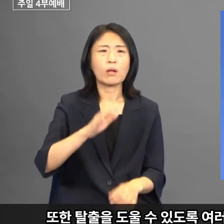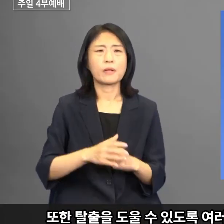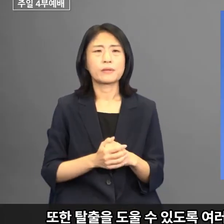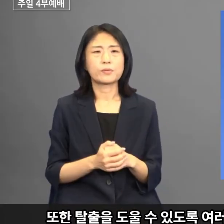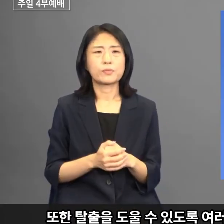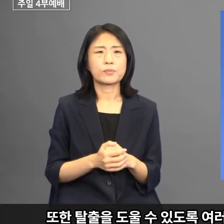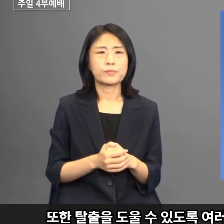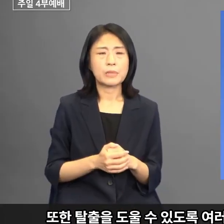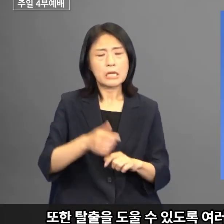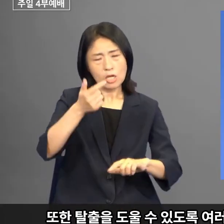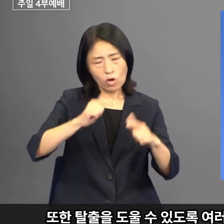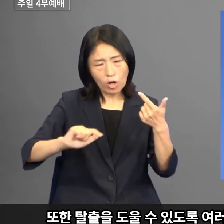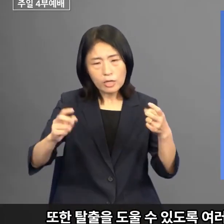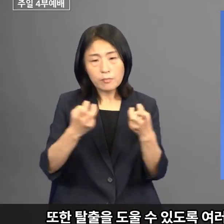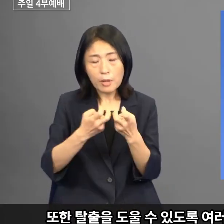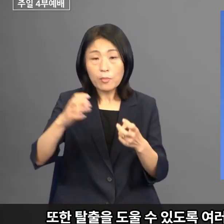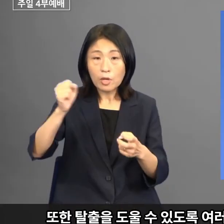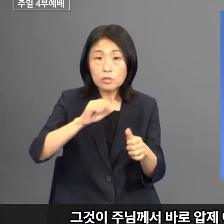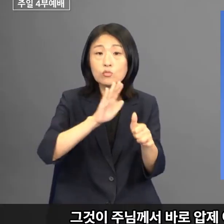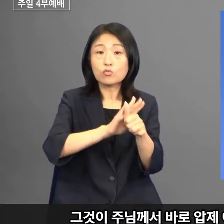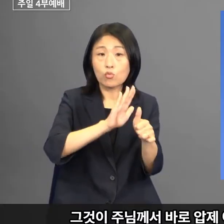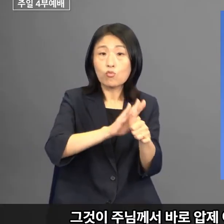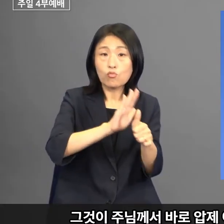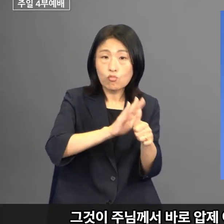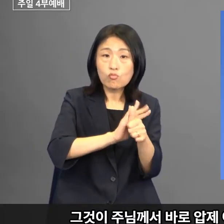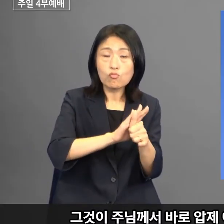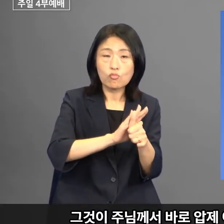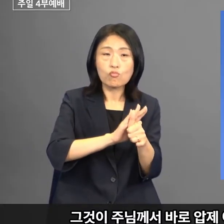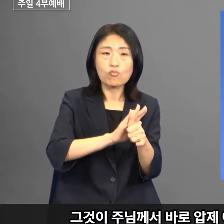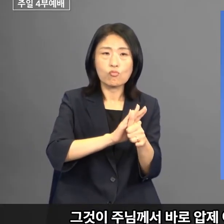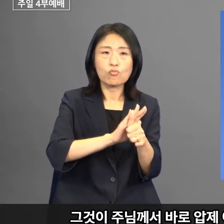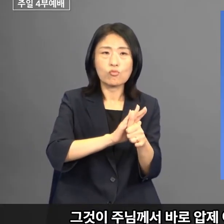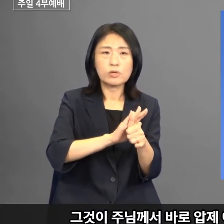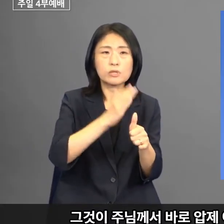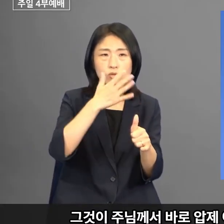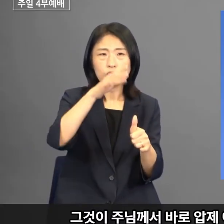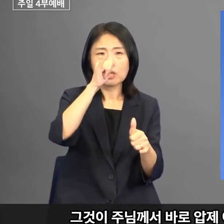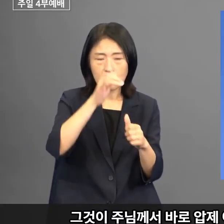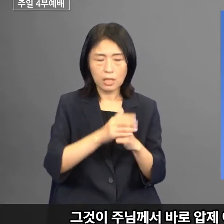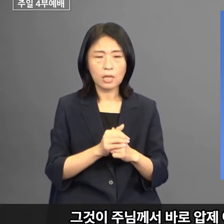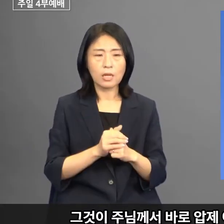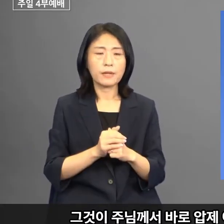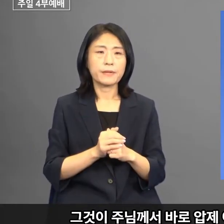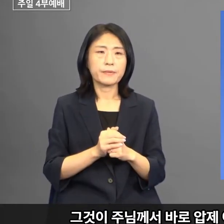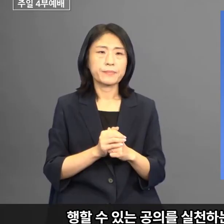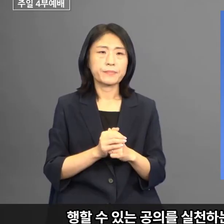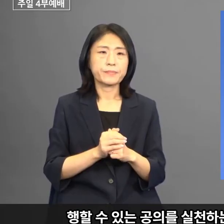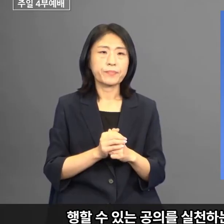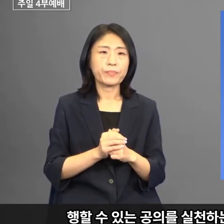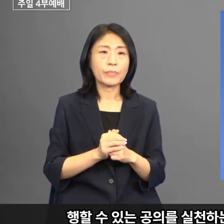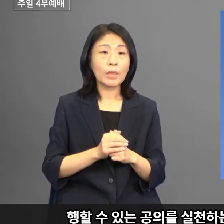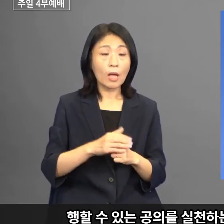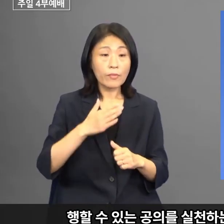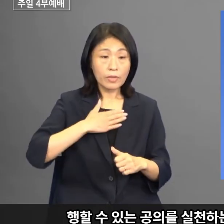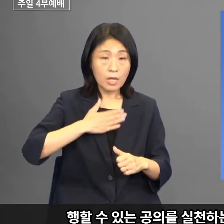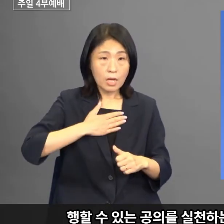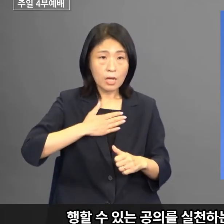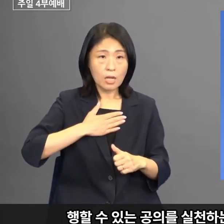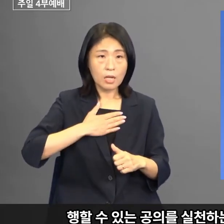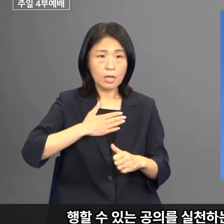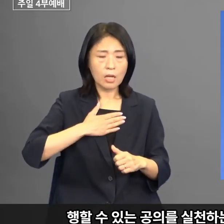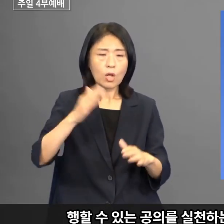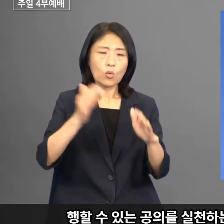있도록 여러 가지 방법을 통해서 도와야 되는데 그것이 주님께서 바로 압제 아래에 신음하는 형제를 위하여 행할 수 있는